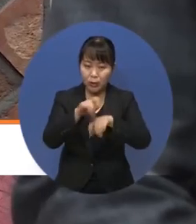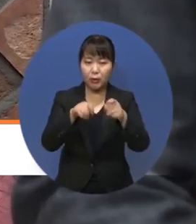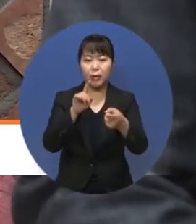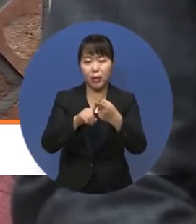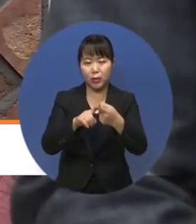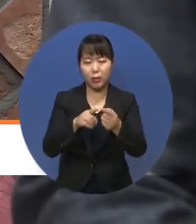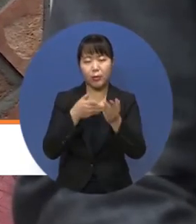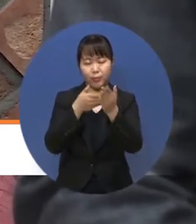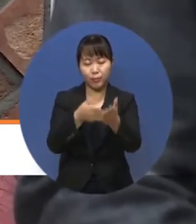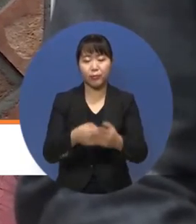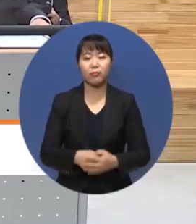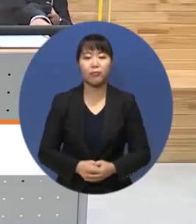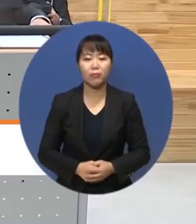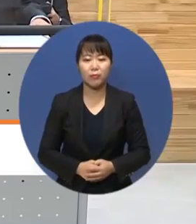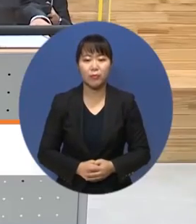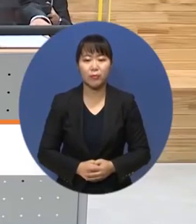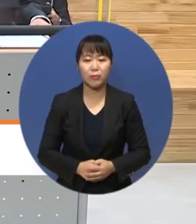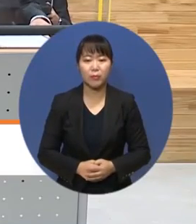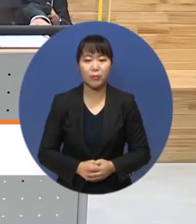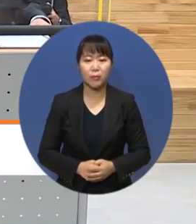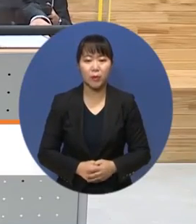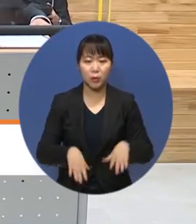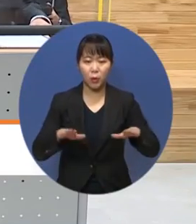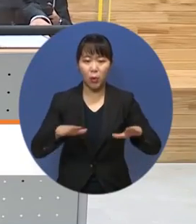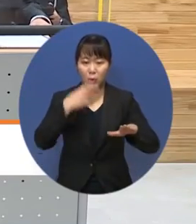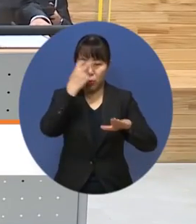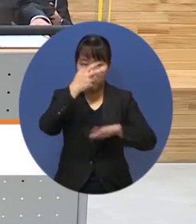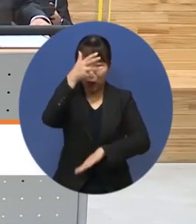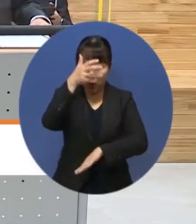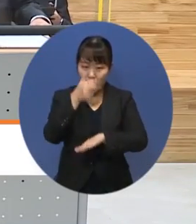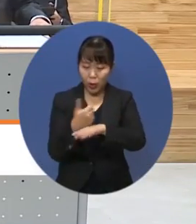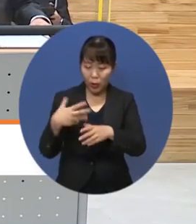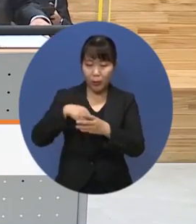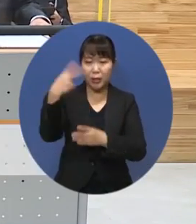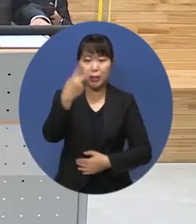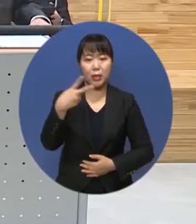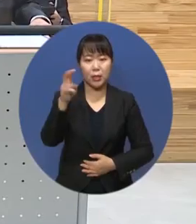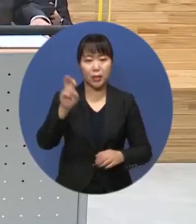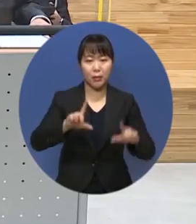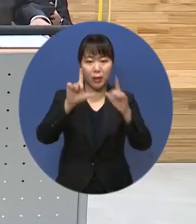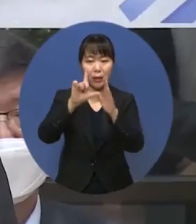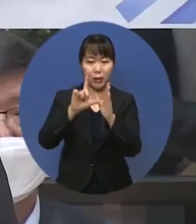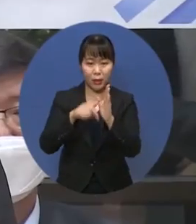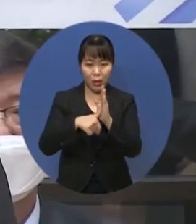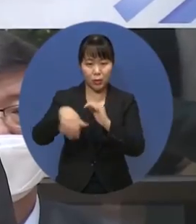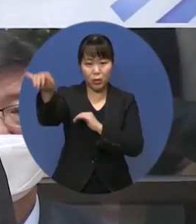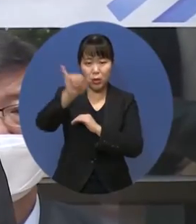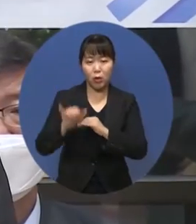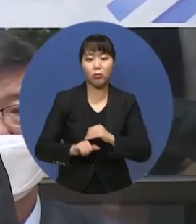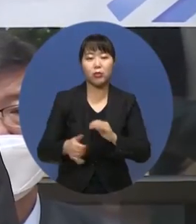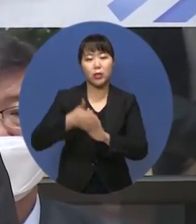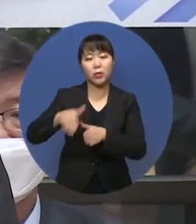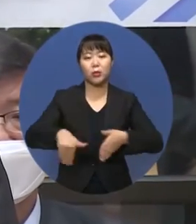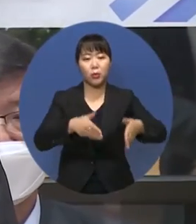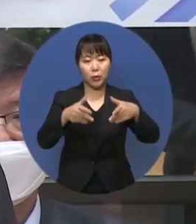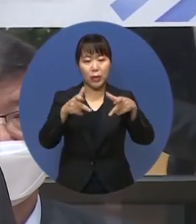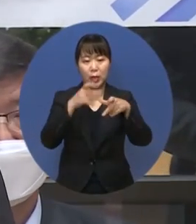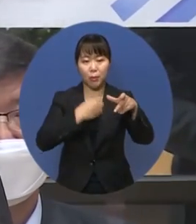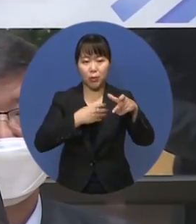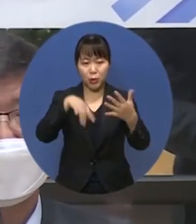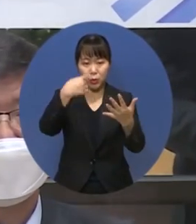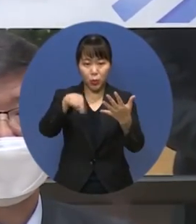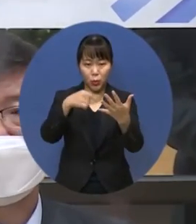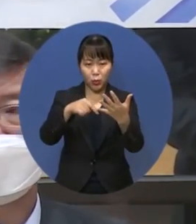재현했습니다 한편 이번 조사 결과를 담은 2020년 도 전국 시도별 장애인 복지